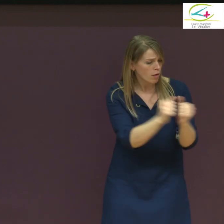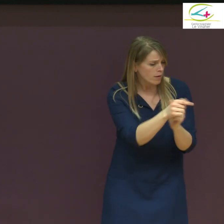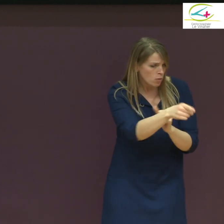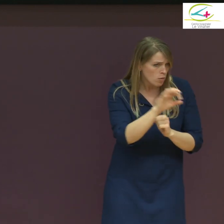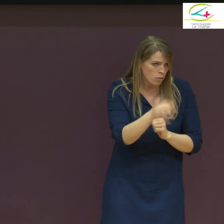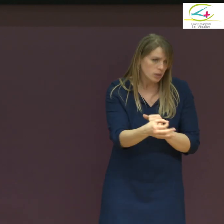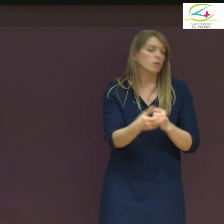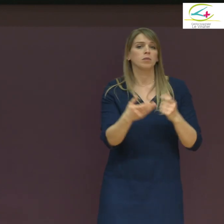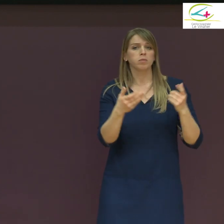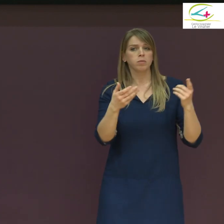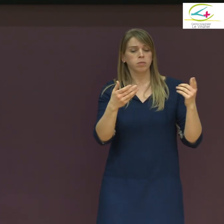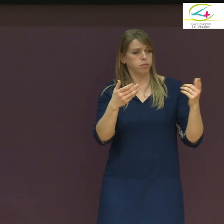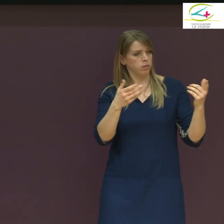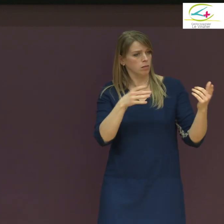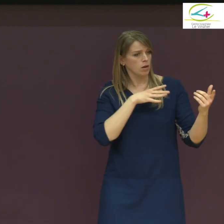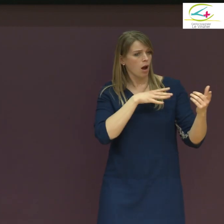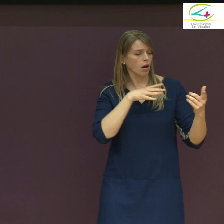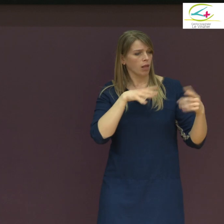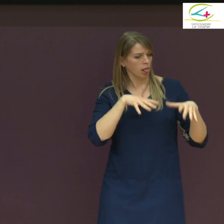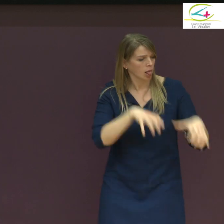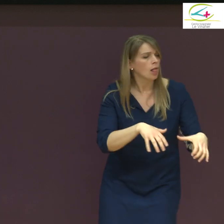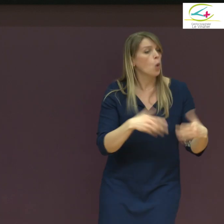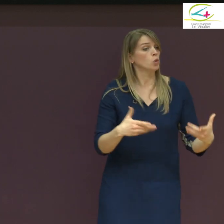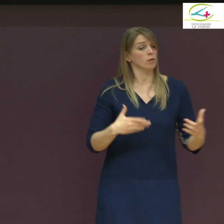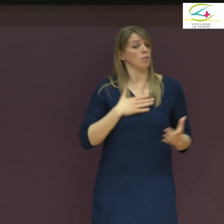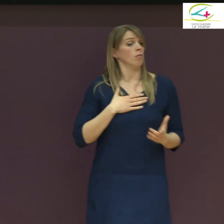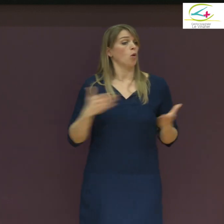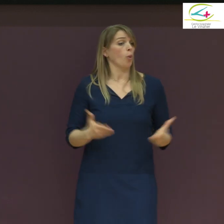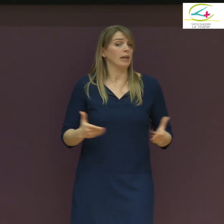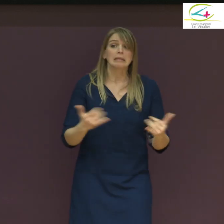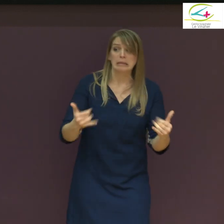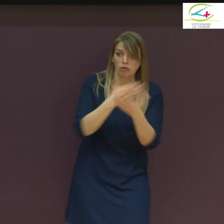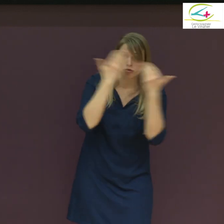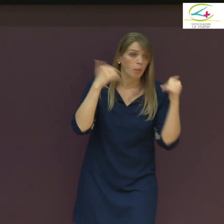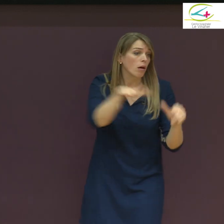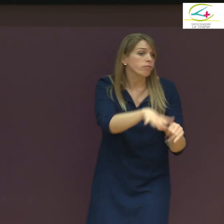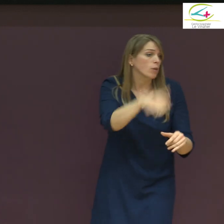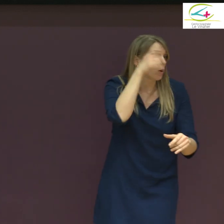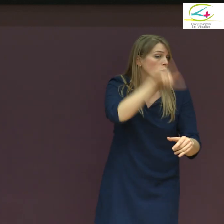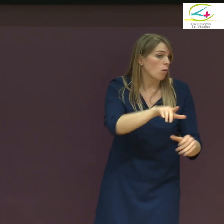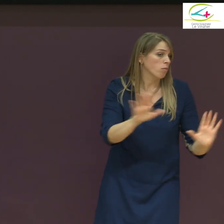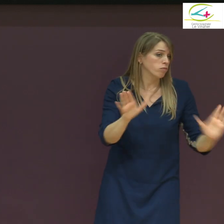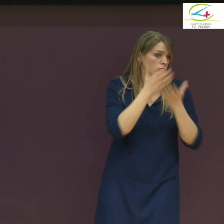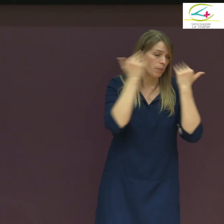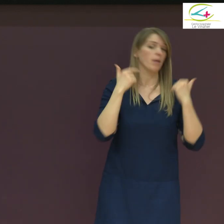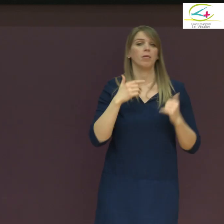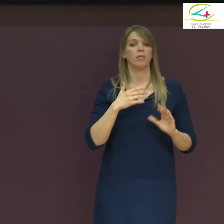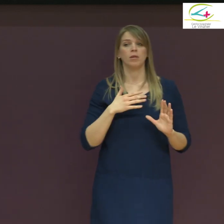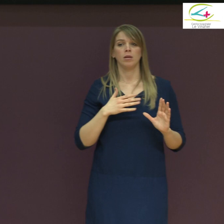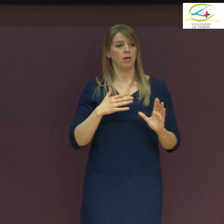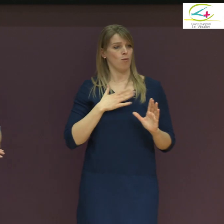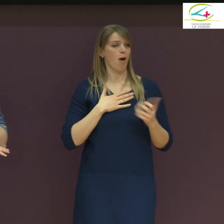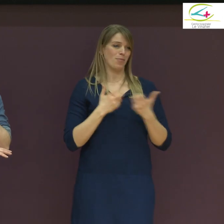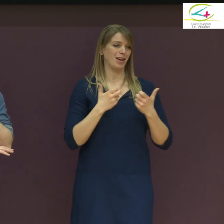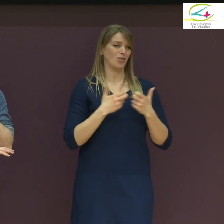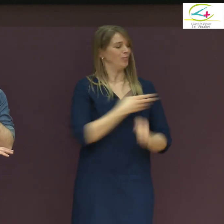fait sur la difficulté aujourd'hui, en tout cas dans le monde hôpital, ici je ne sais pas, je ne peux pas, moi, avoir quelqu'un qui